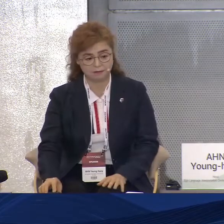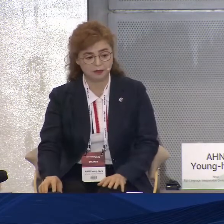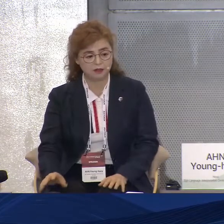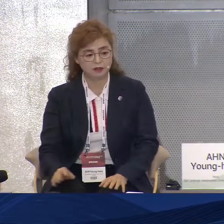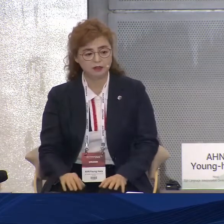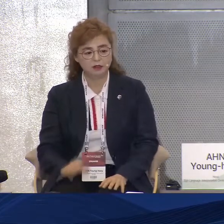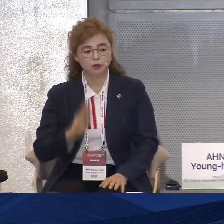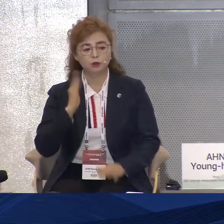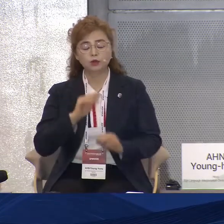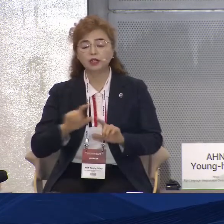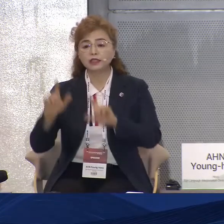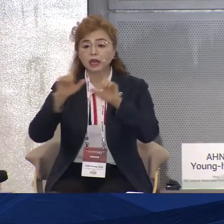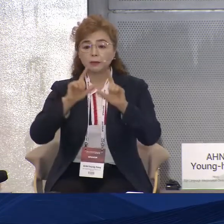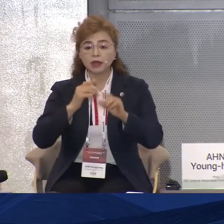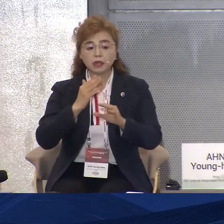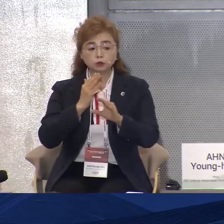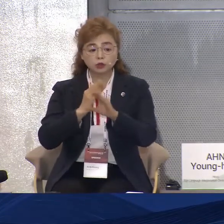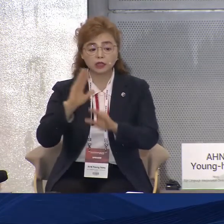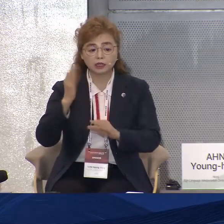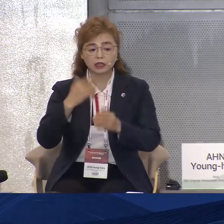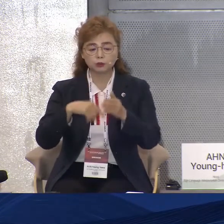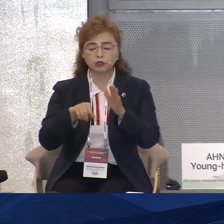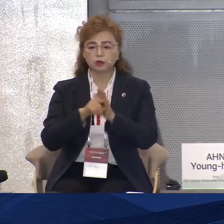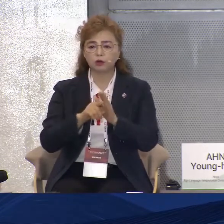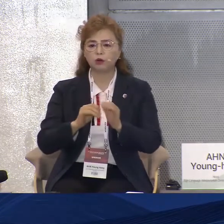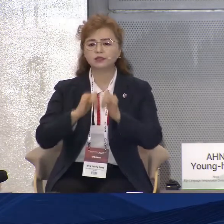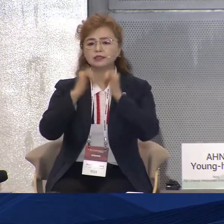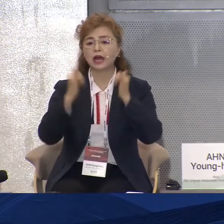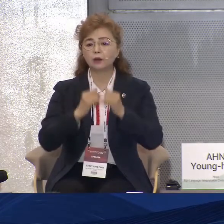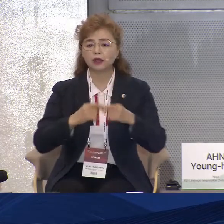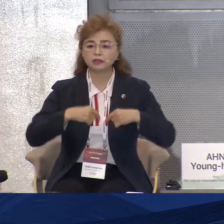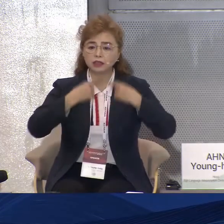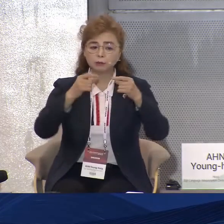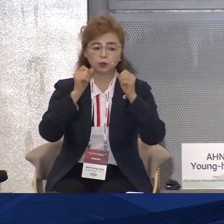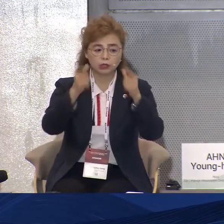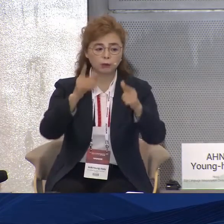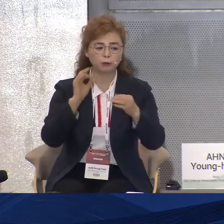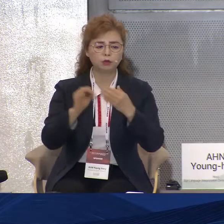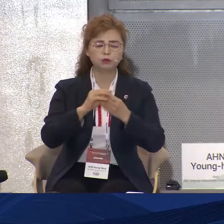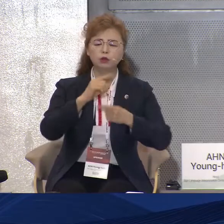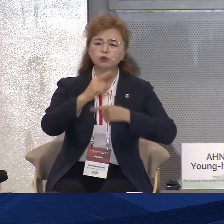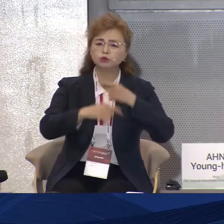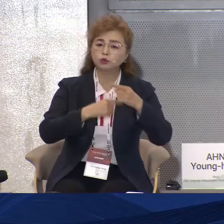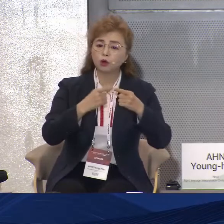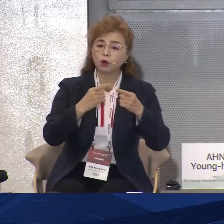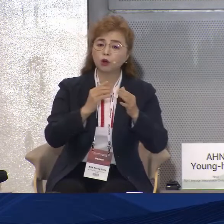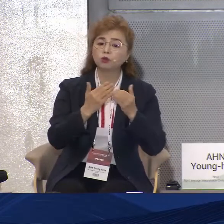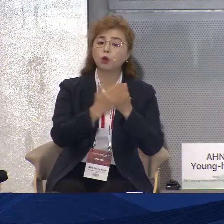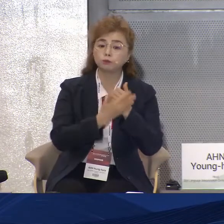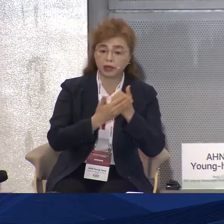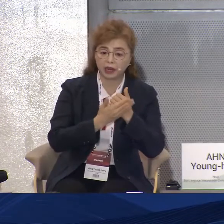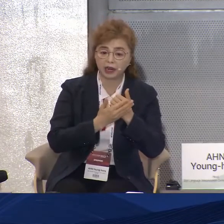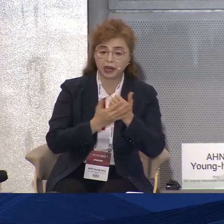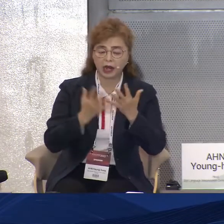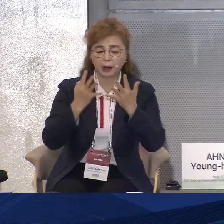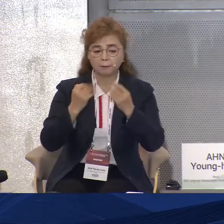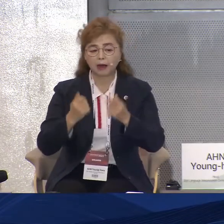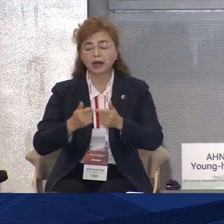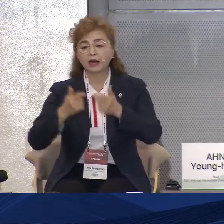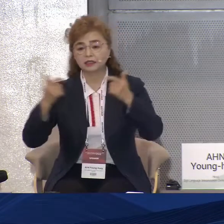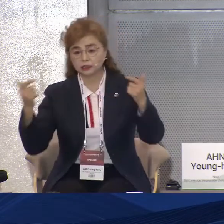됩니다. 농인의 삶의 주체가 되기 위해서 사회 참여 기회 보면은 수어